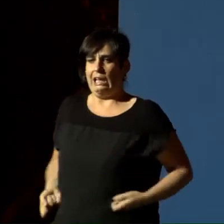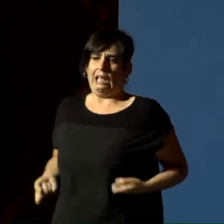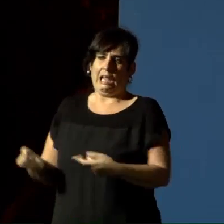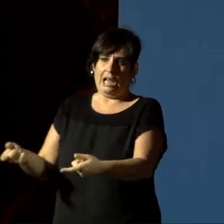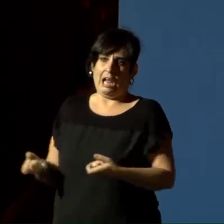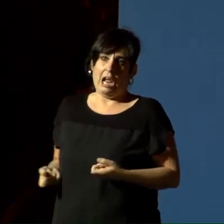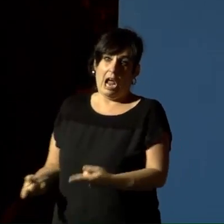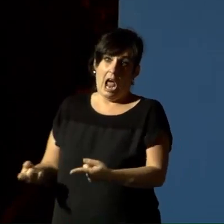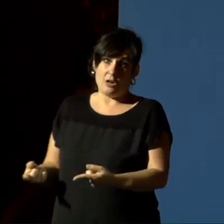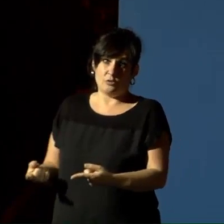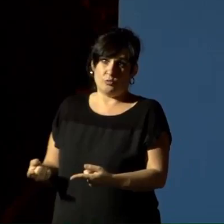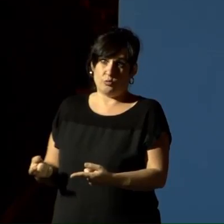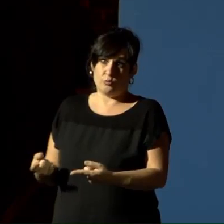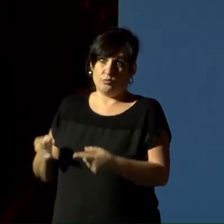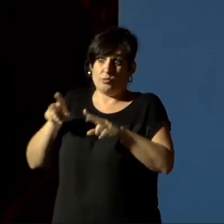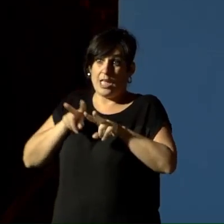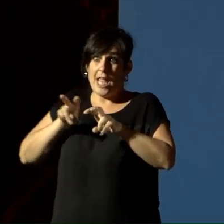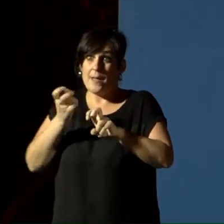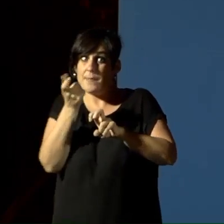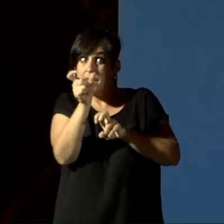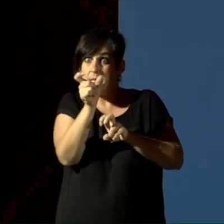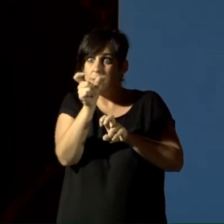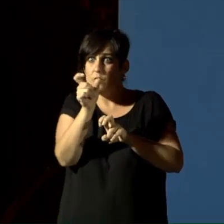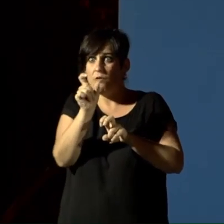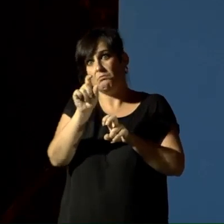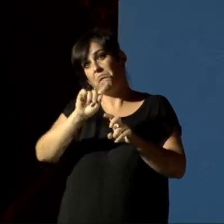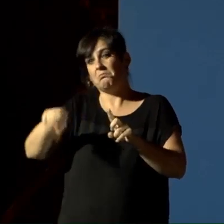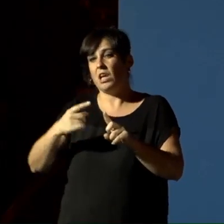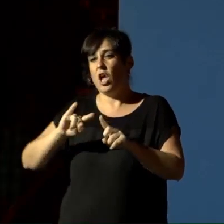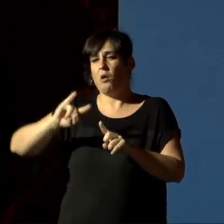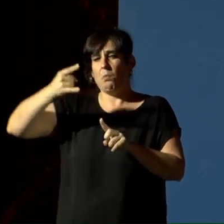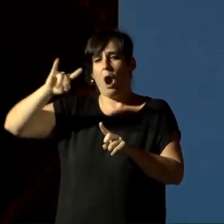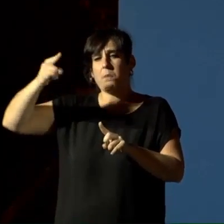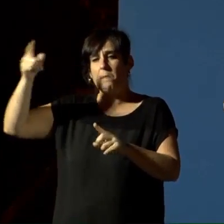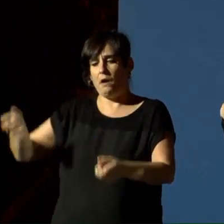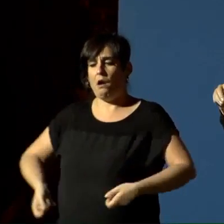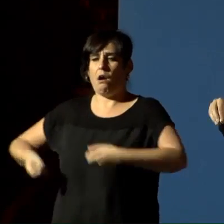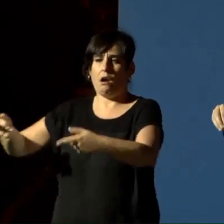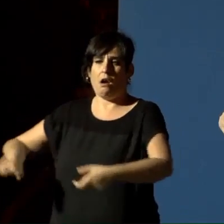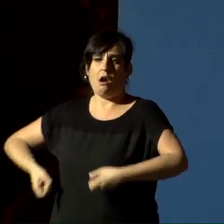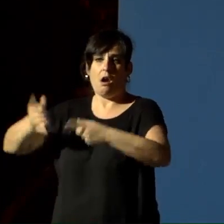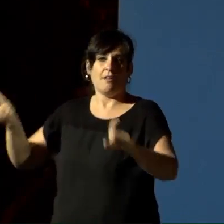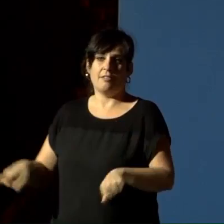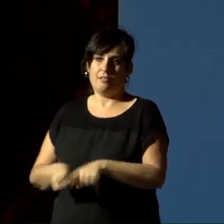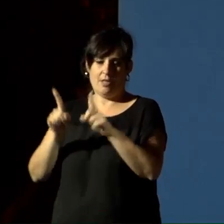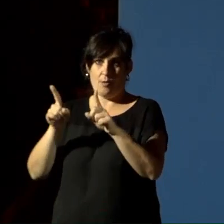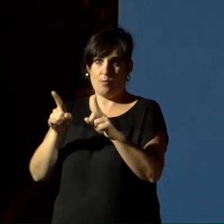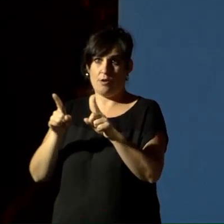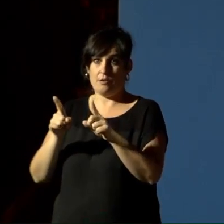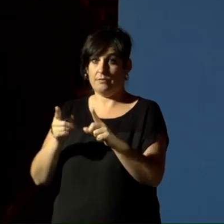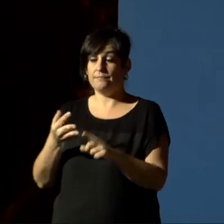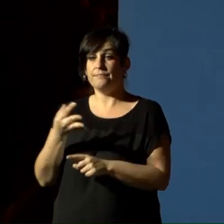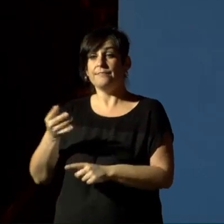adxudicación dos dereitos do que teria que ser o coste. Non hai posibilidade de dereito á saúde cunha